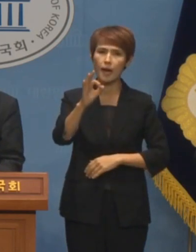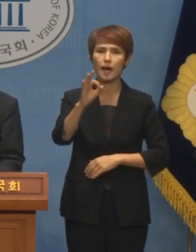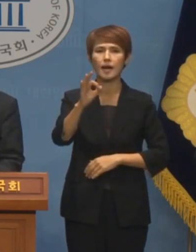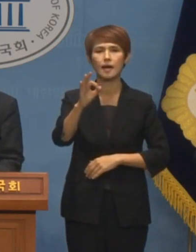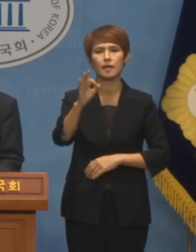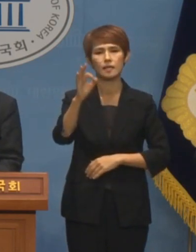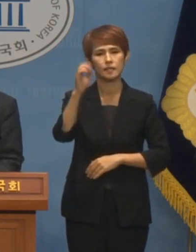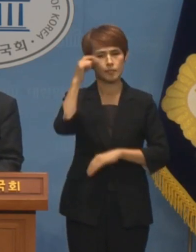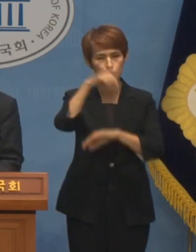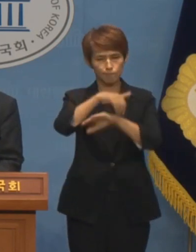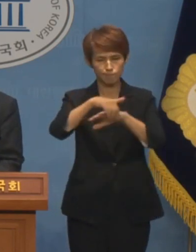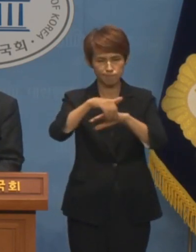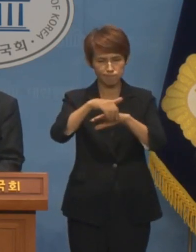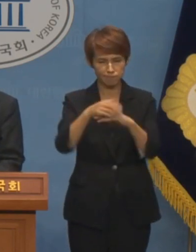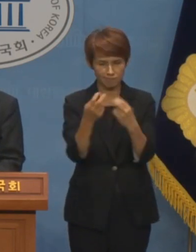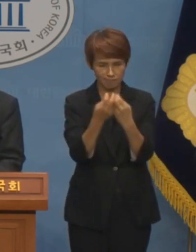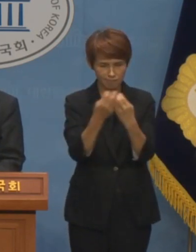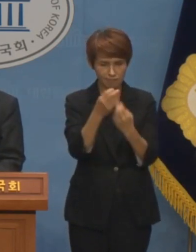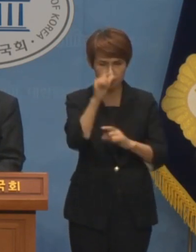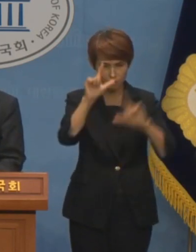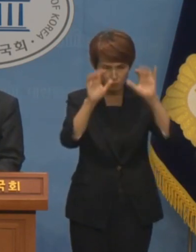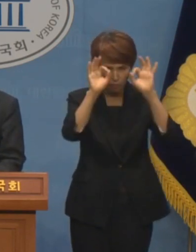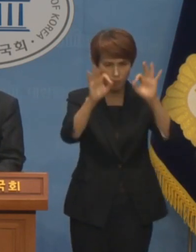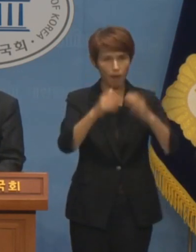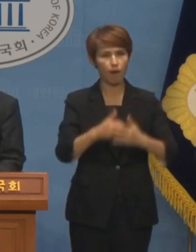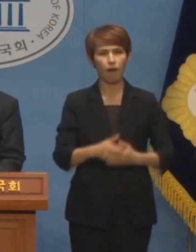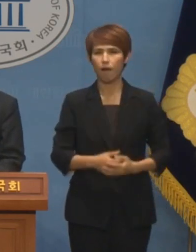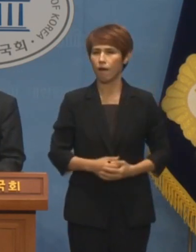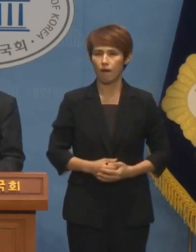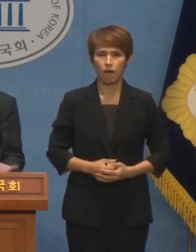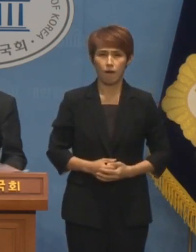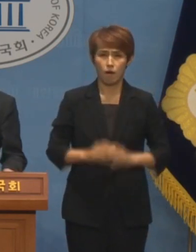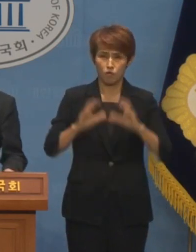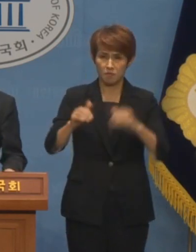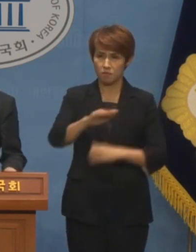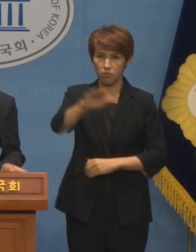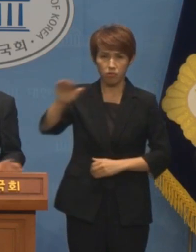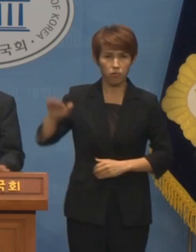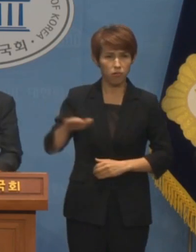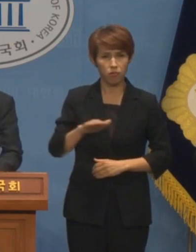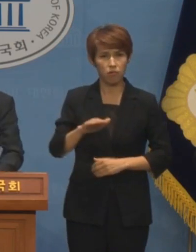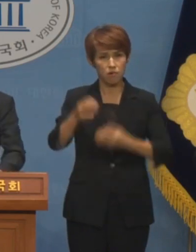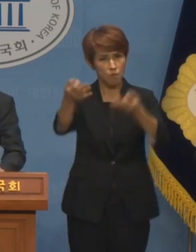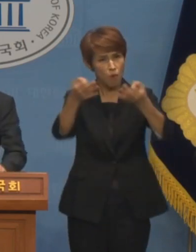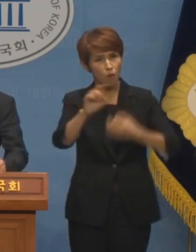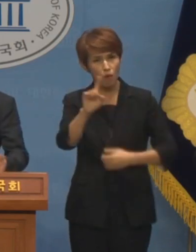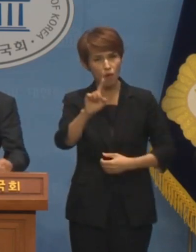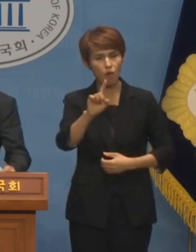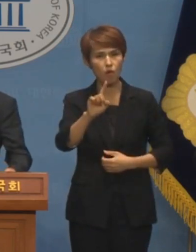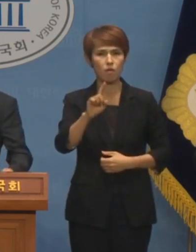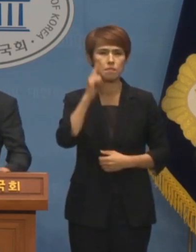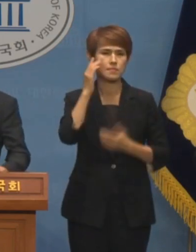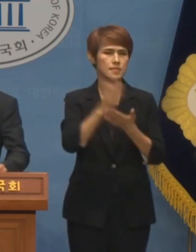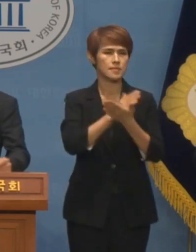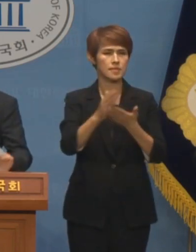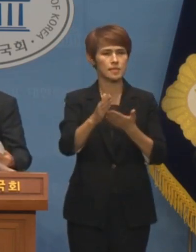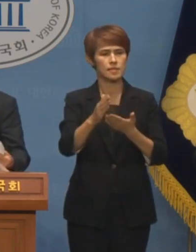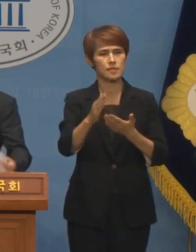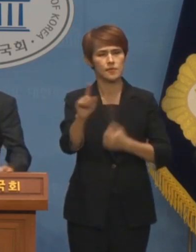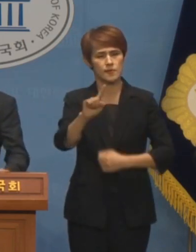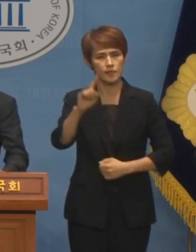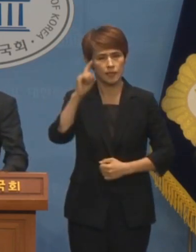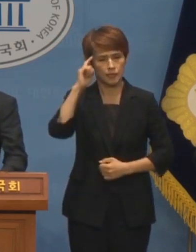보이는 이 행태를 어떻게 국민들이 판단하실지 윤석열 정권 김건희